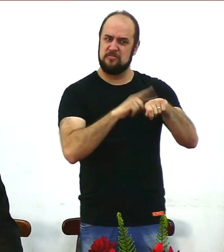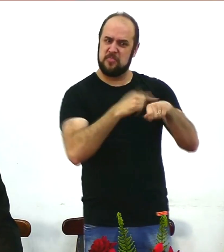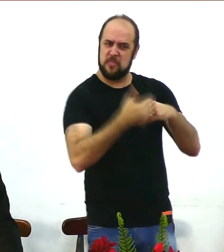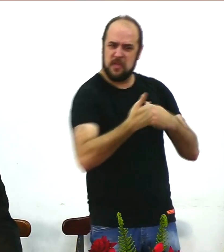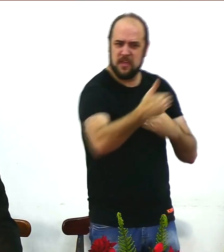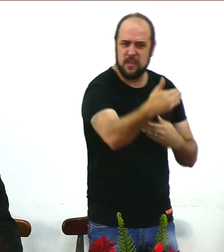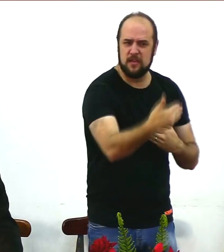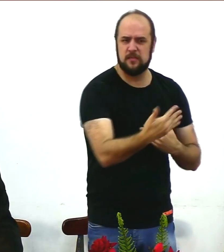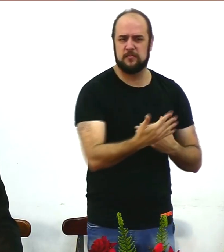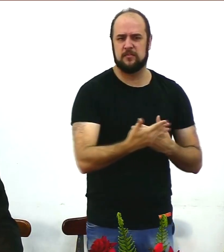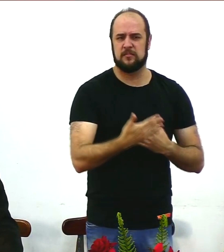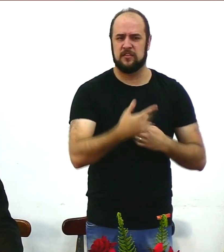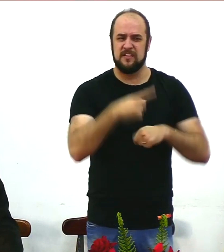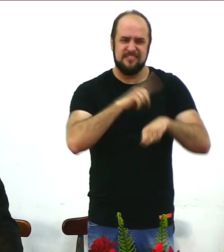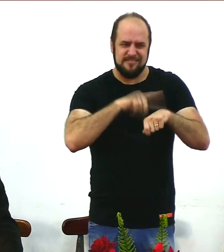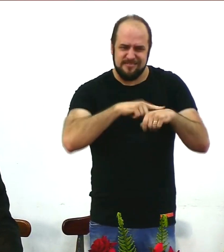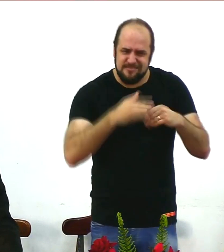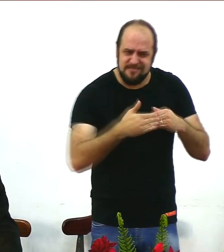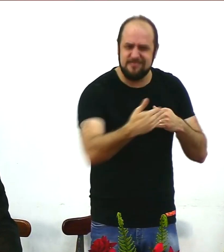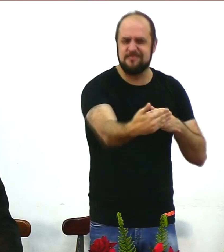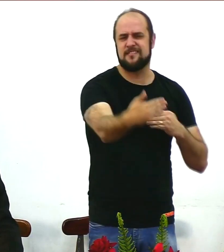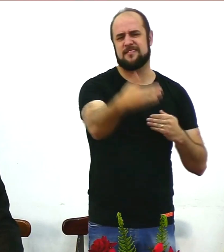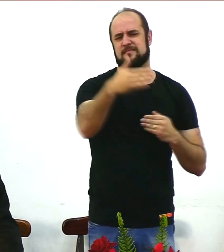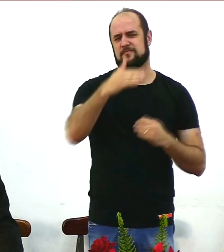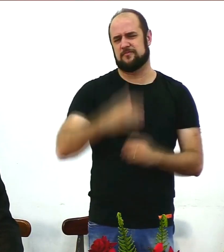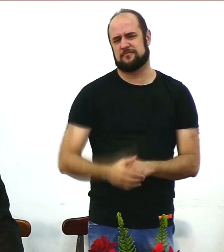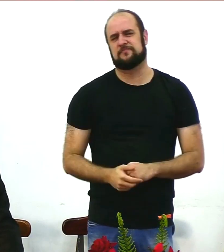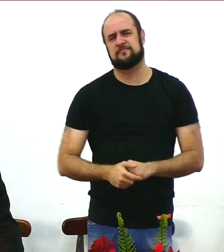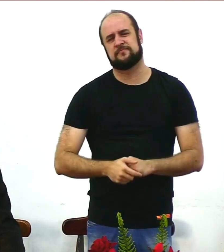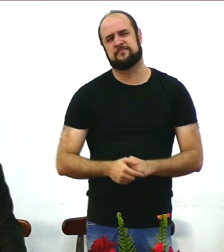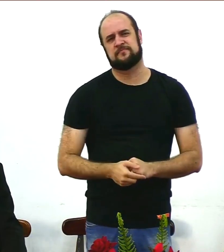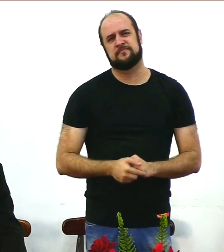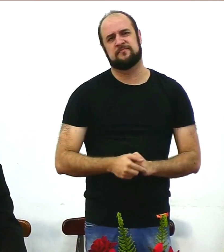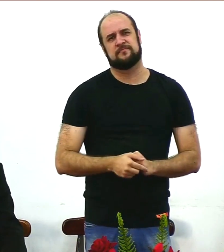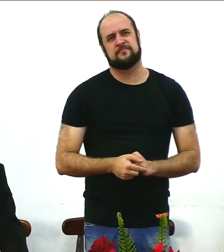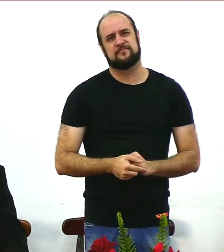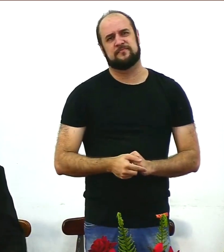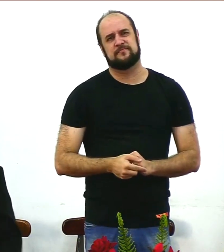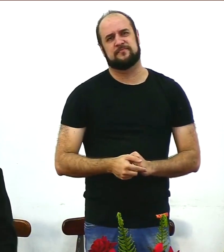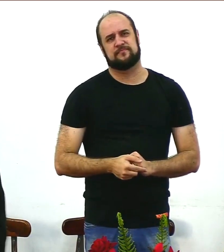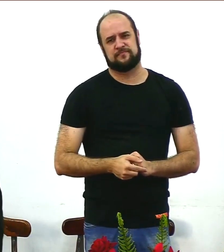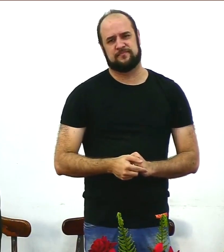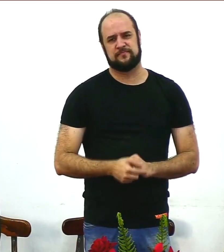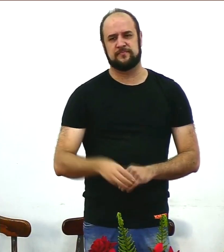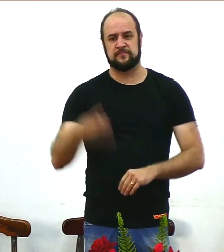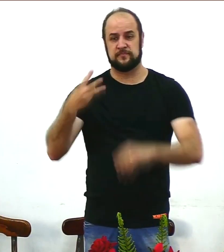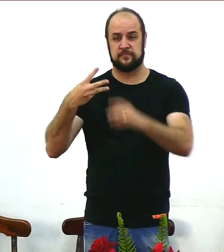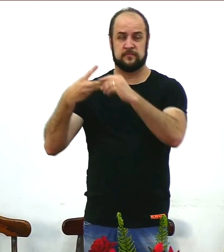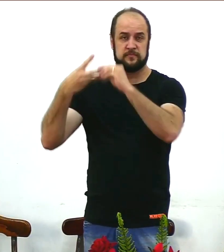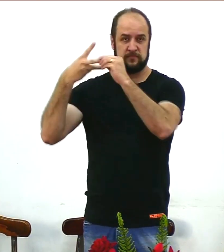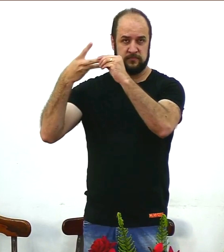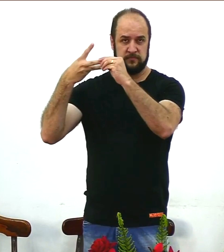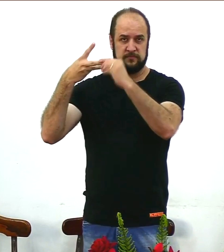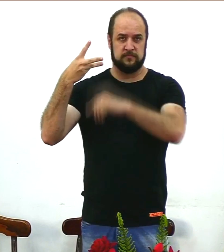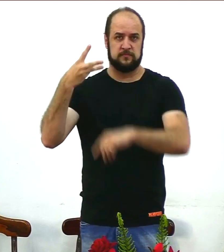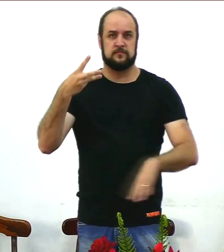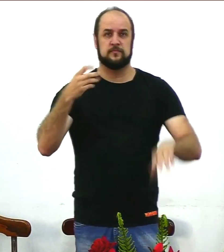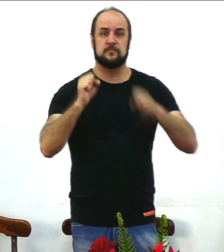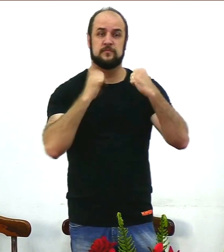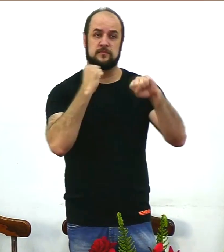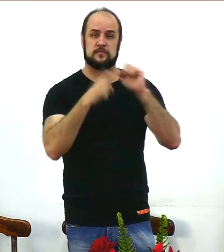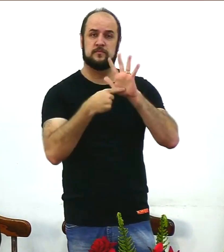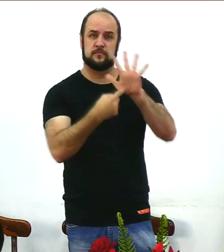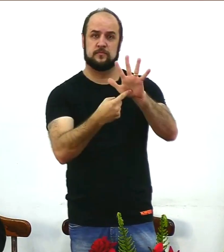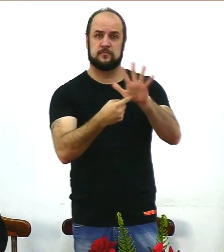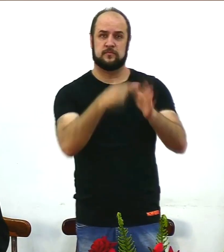de olhar para uma nova conjuntura política, uma nova conjuntura social, uma nova conjuntura econômica. Eles não